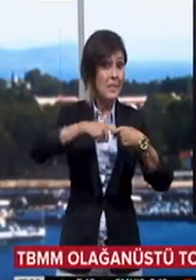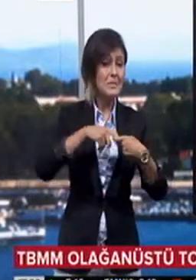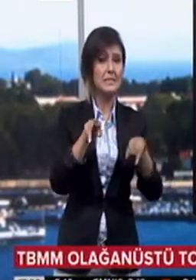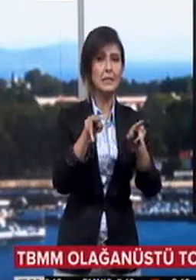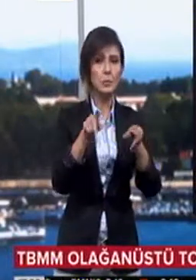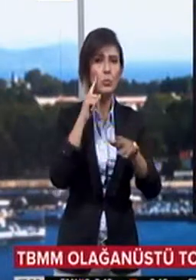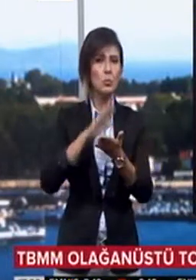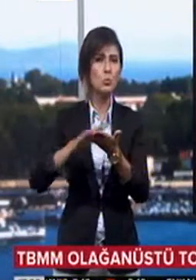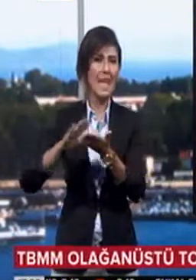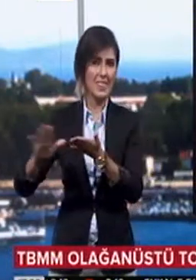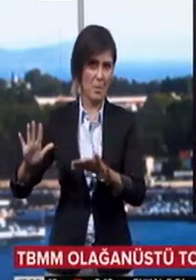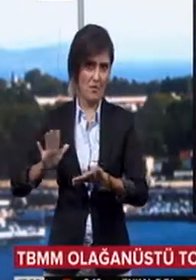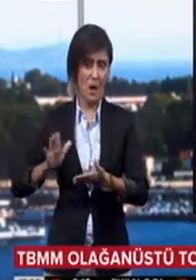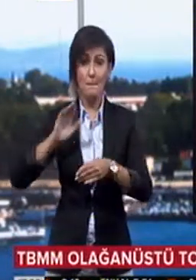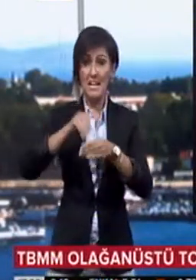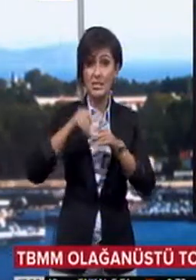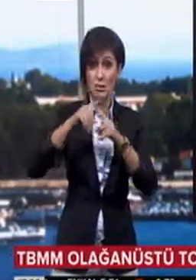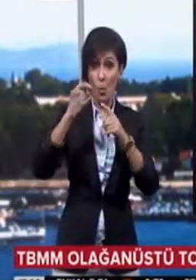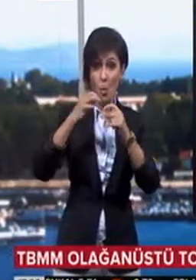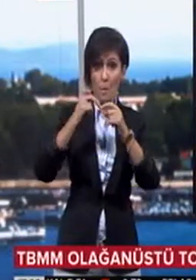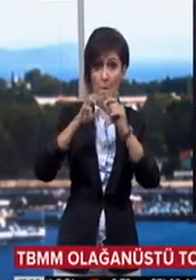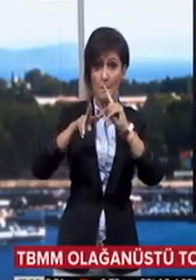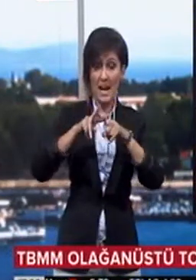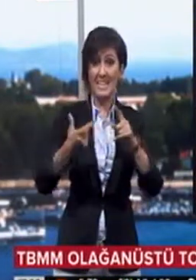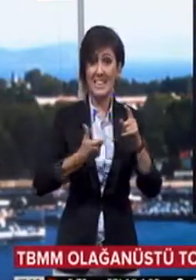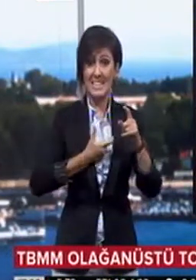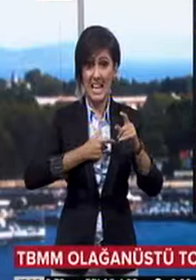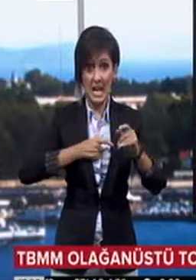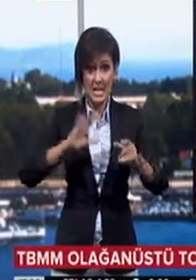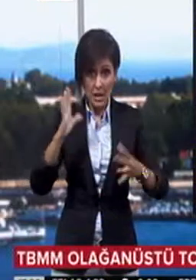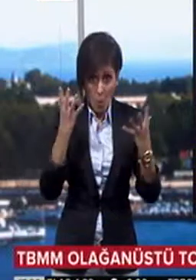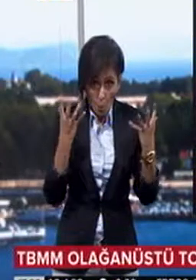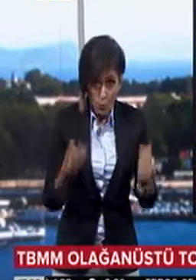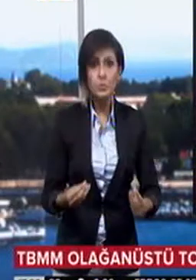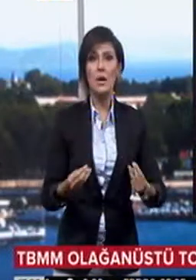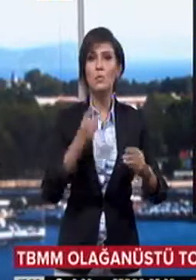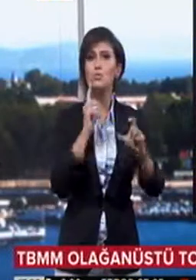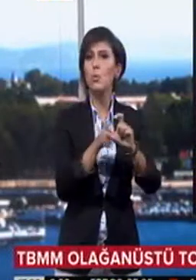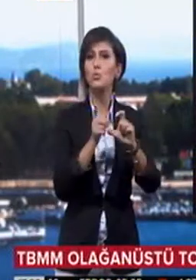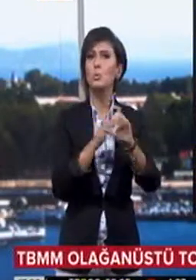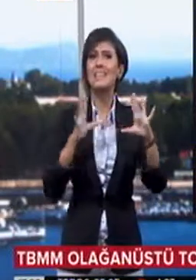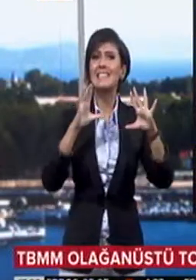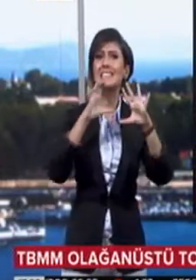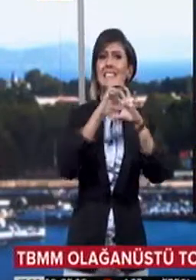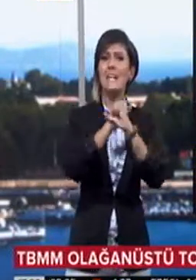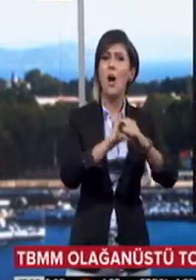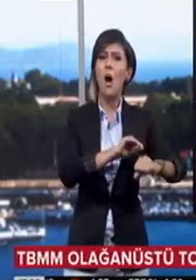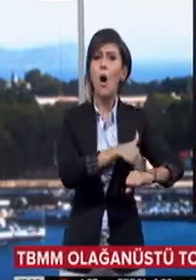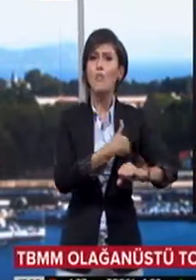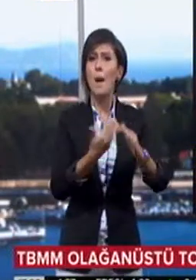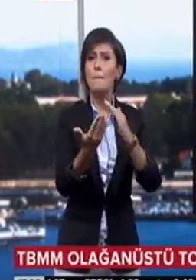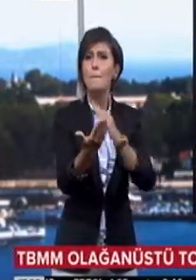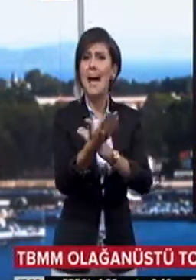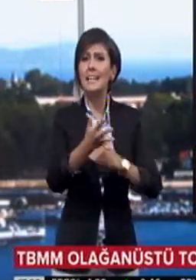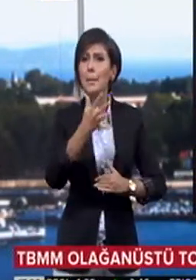düzenlemeleri içeriyor. Meclis torba tasarının yasalaşmasının ardından soruşturmanın gizliliğinde avukatların belge